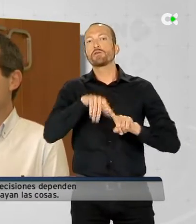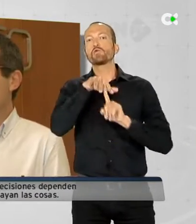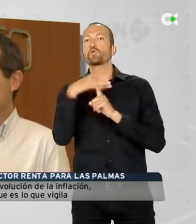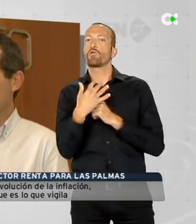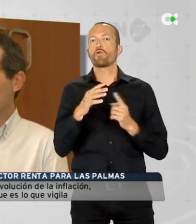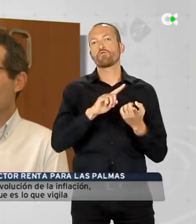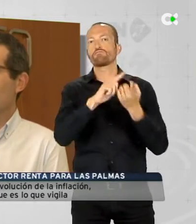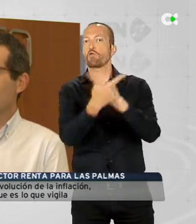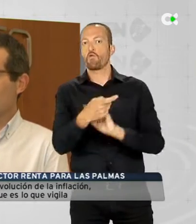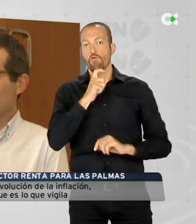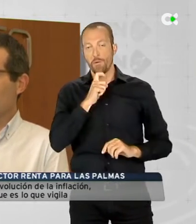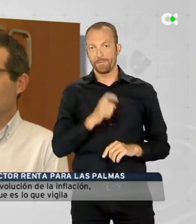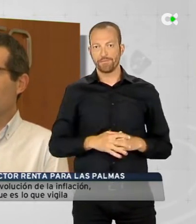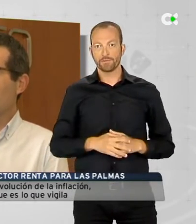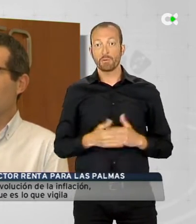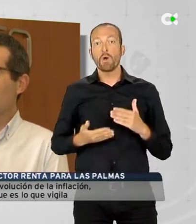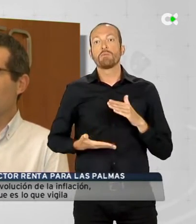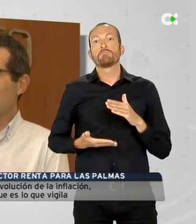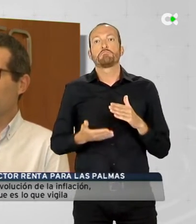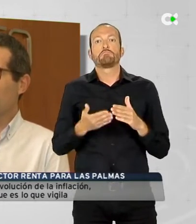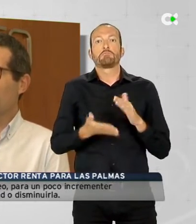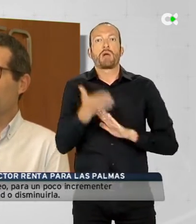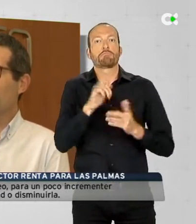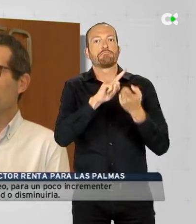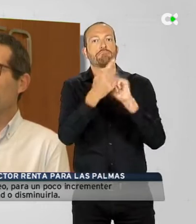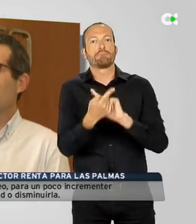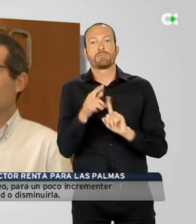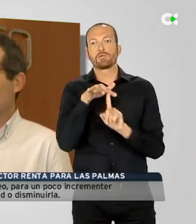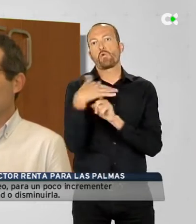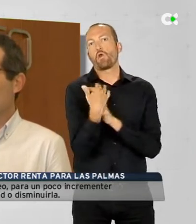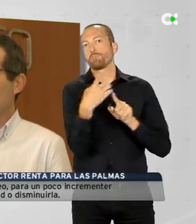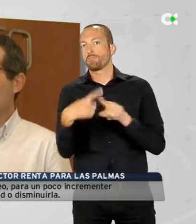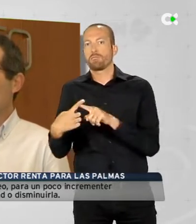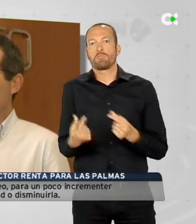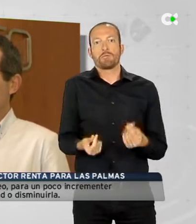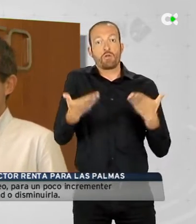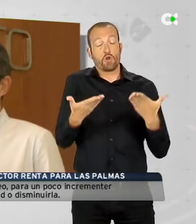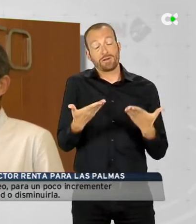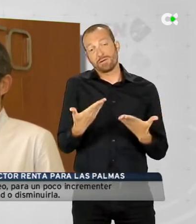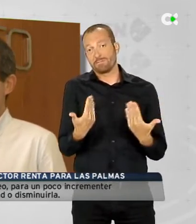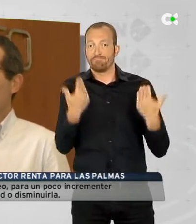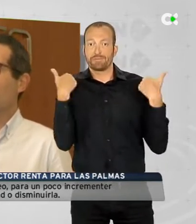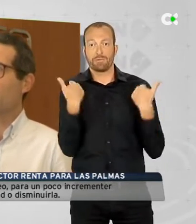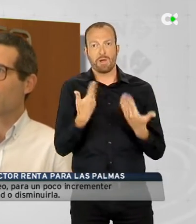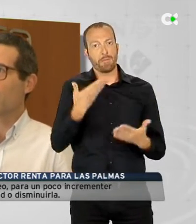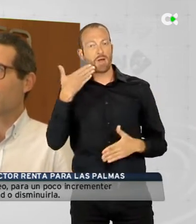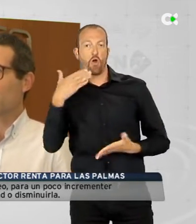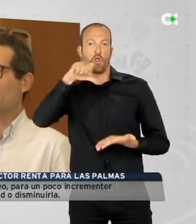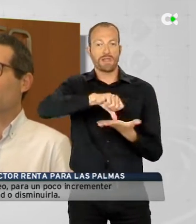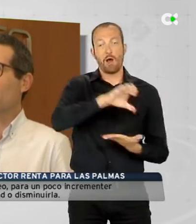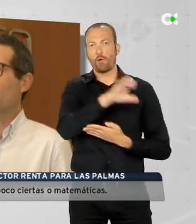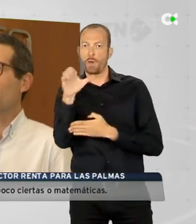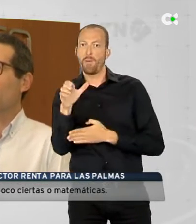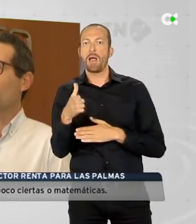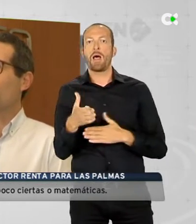que ver la evolución de la inflación, sobre todo, que es lo que vigila el Banco Central Europeo, para un poco incrementar la velocidad o disminuirla. Esto no